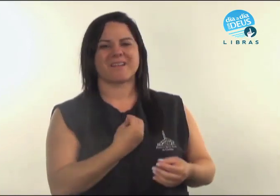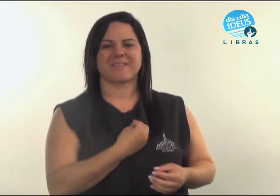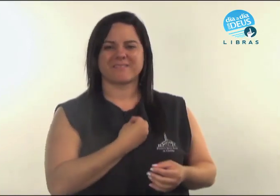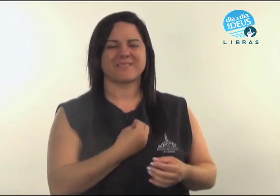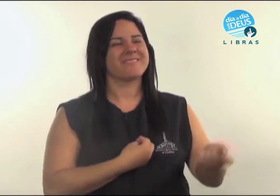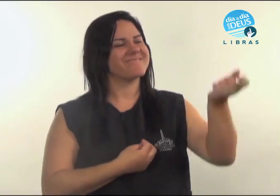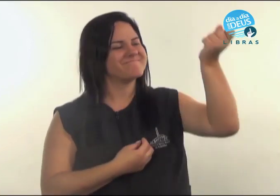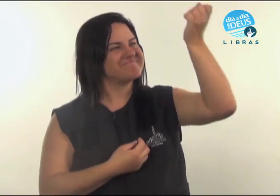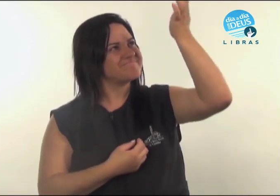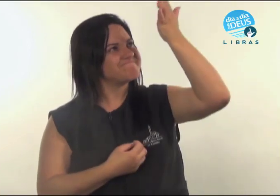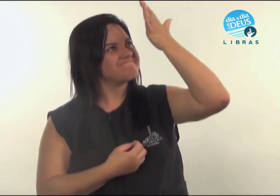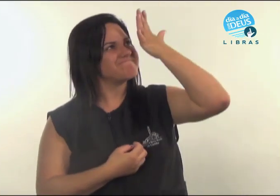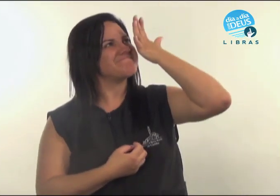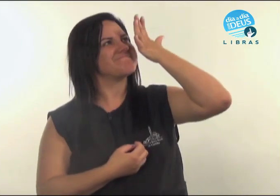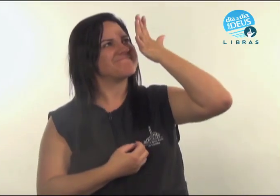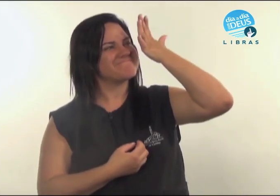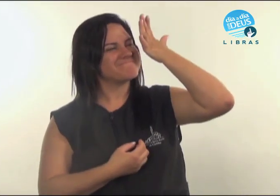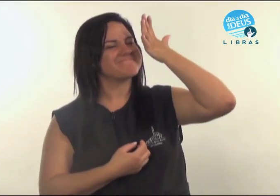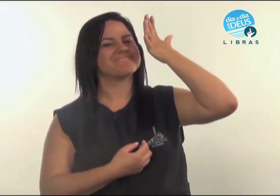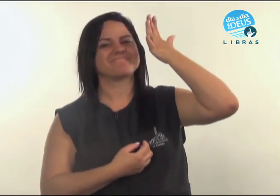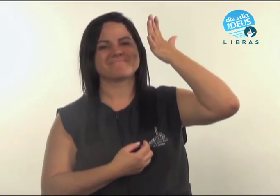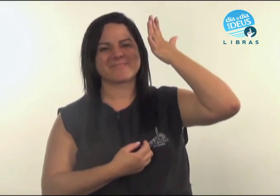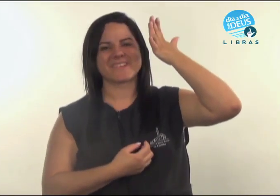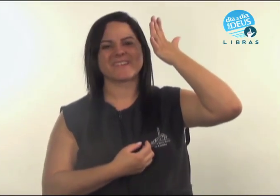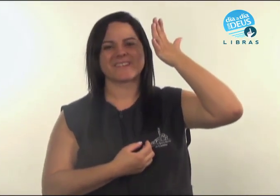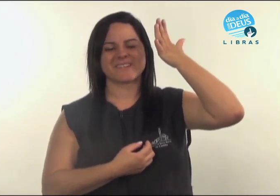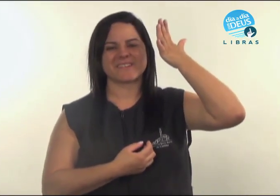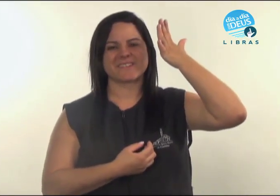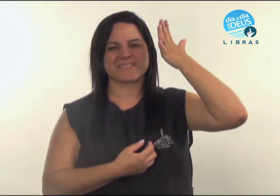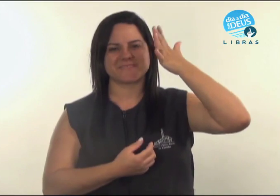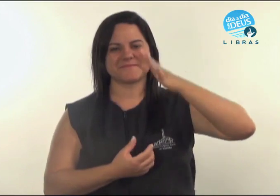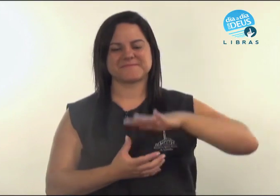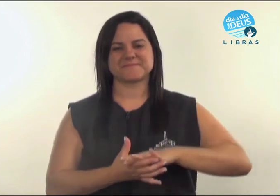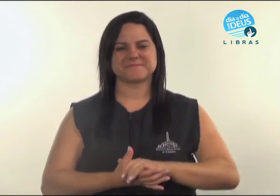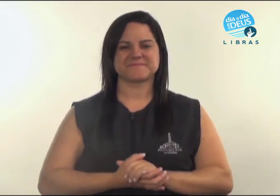inteiro invade a nossa vida com a sua graça.